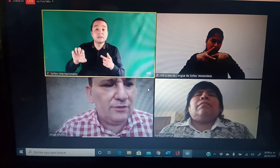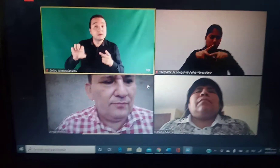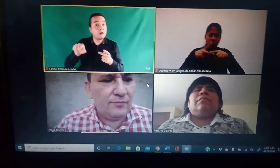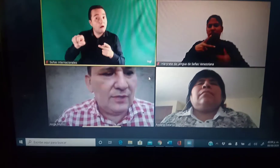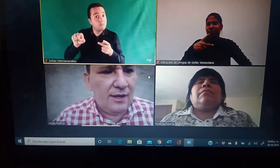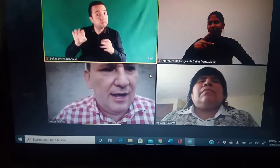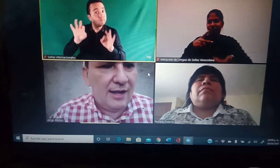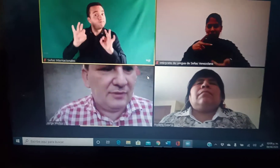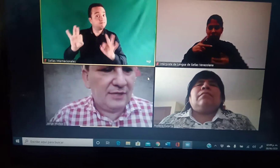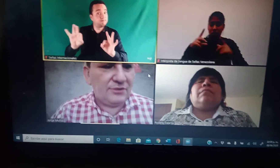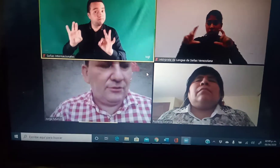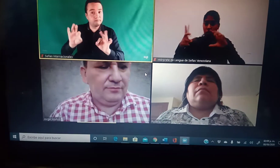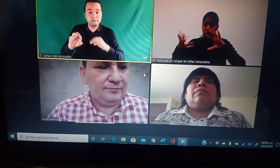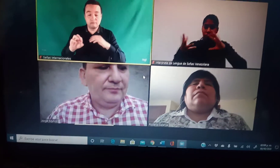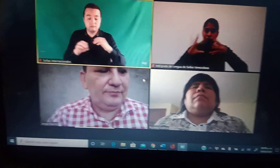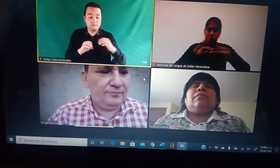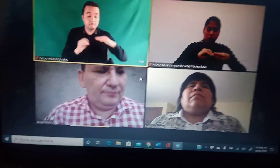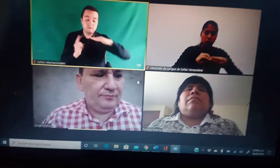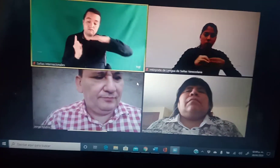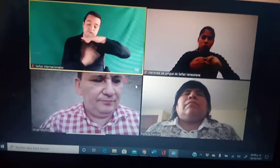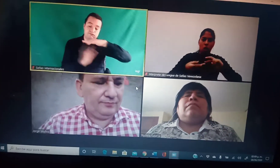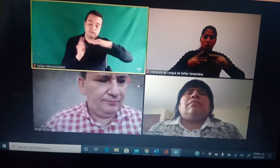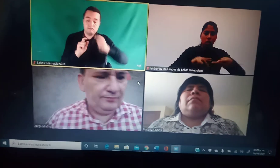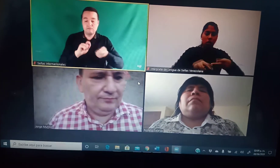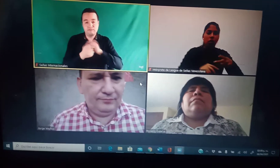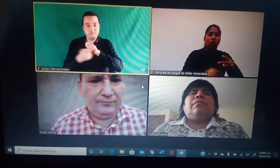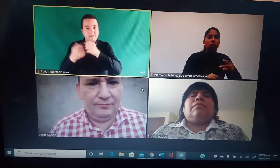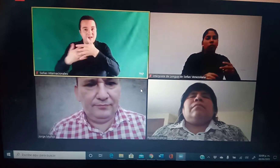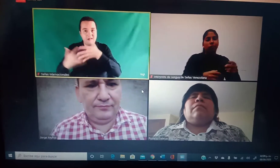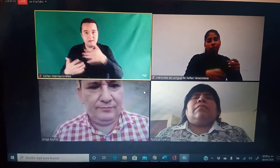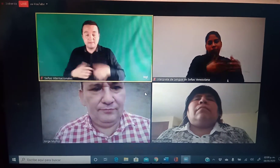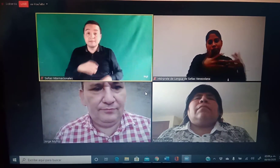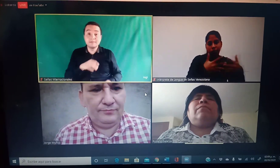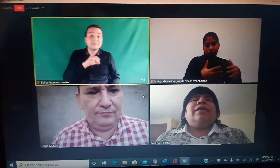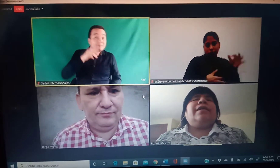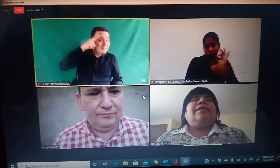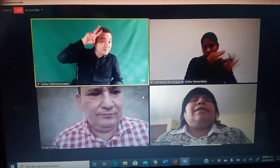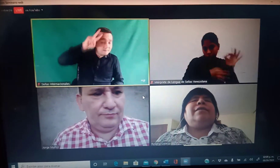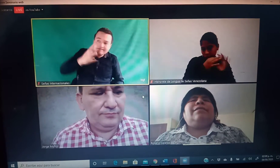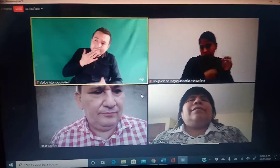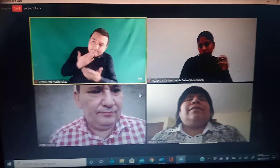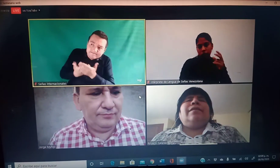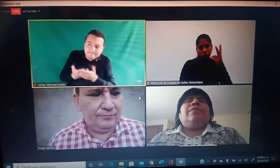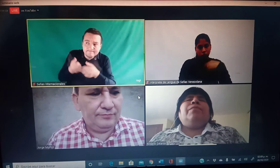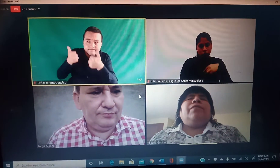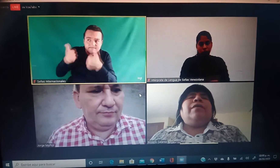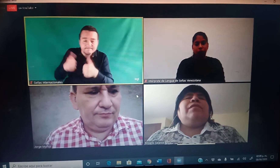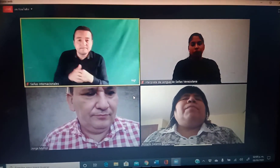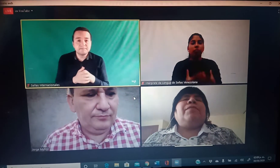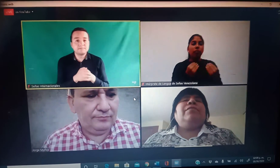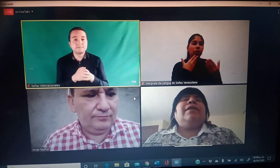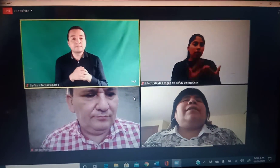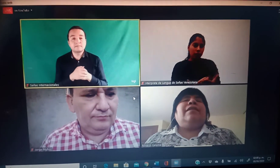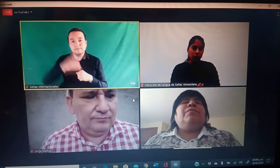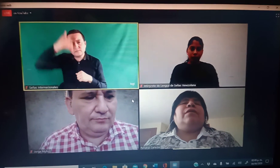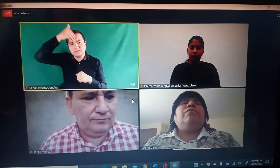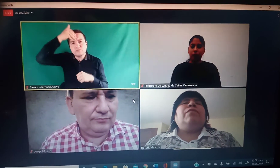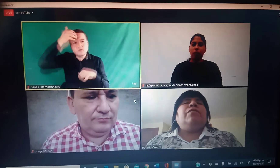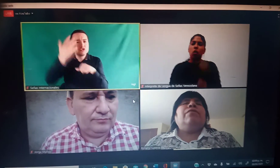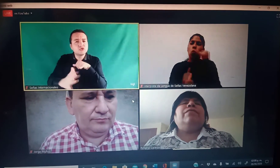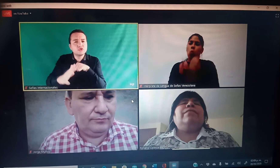texto a test. Ok, gracias, muy amable. Muchas gracias. Bueno, la última pregunta que